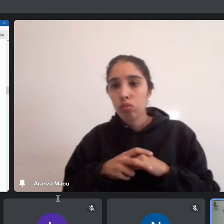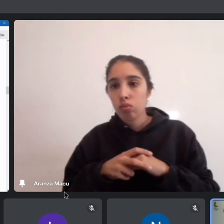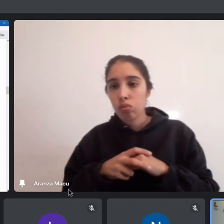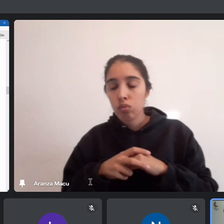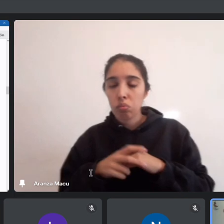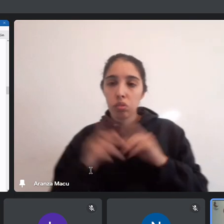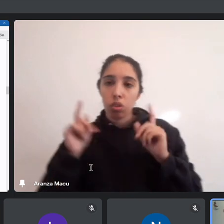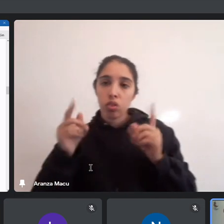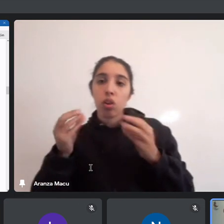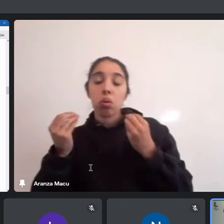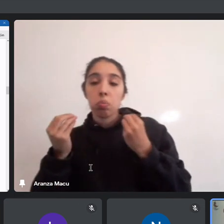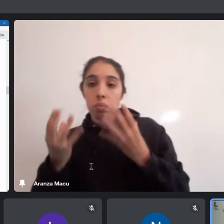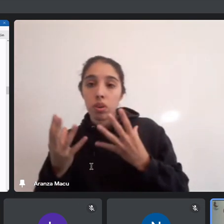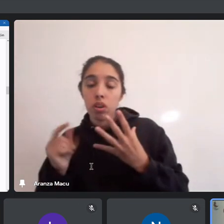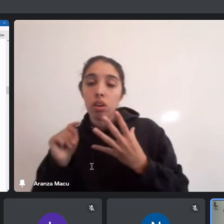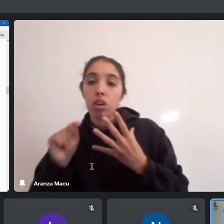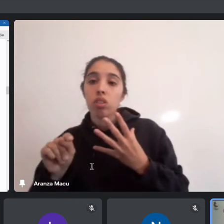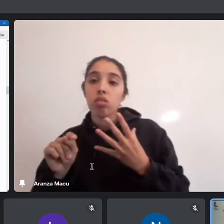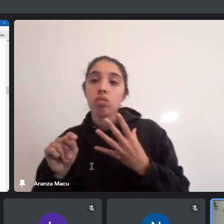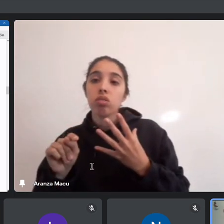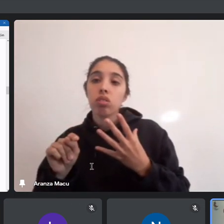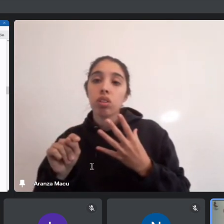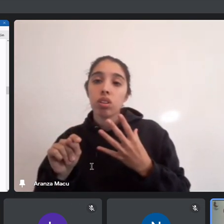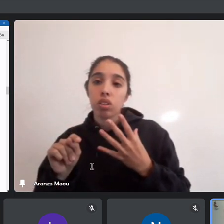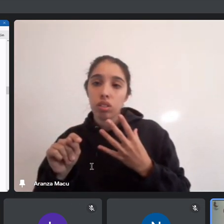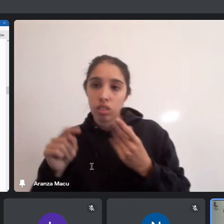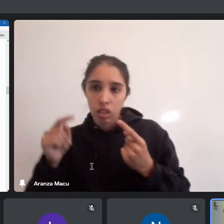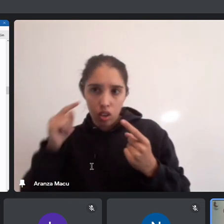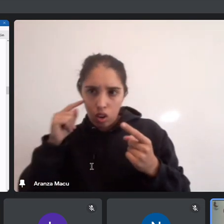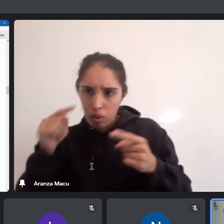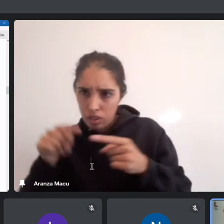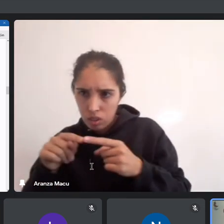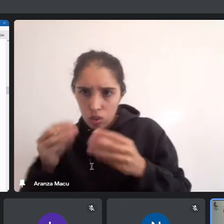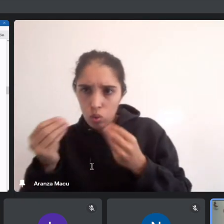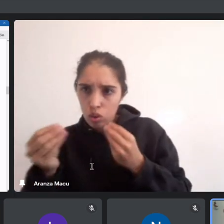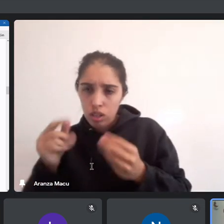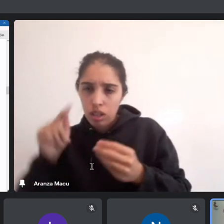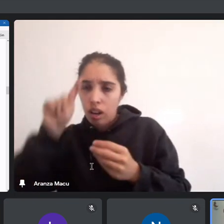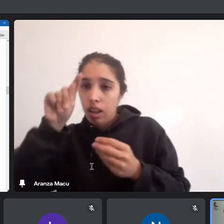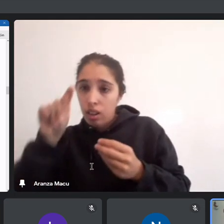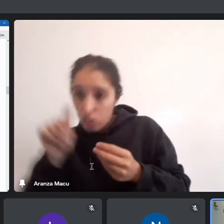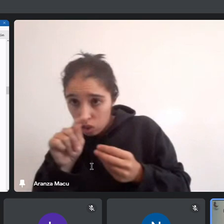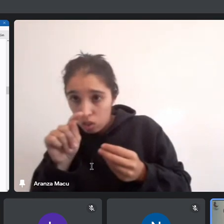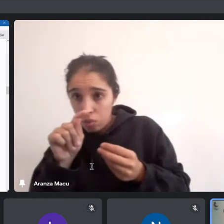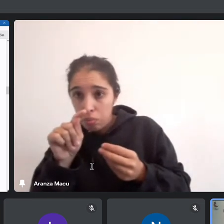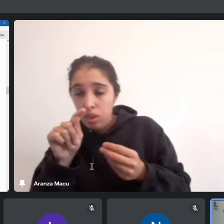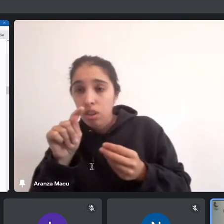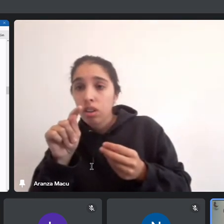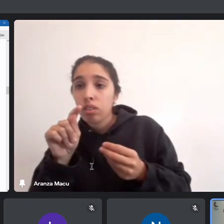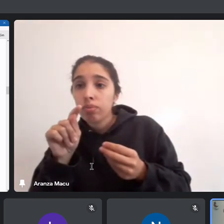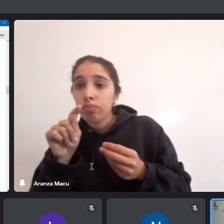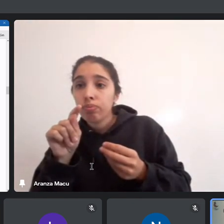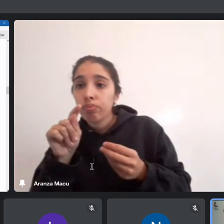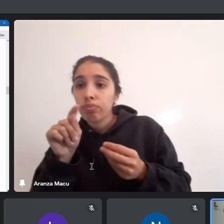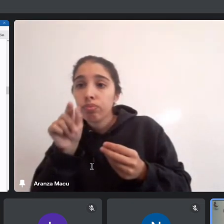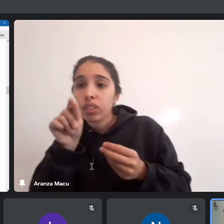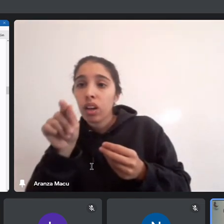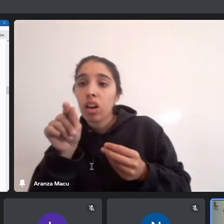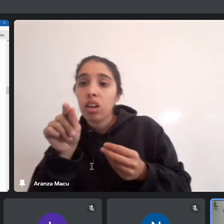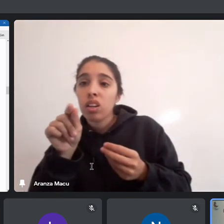que esto que está separado por la coma es una, tipo una condición de lo que sigue. O